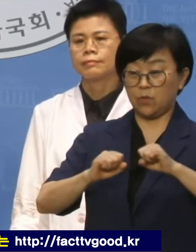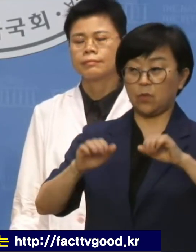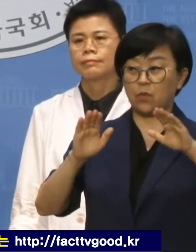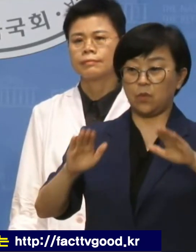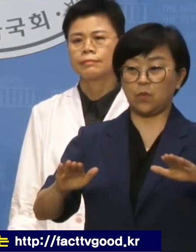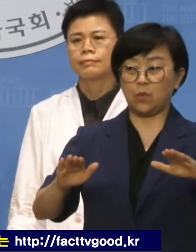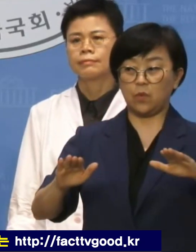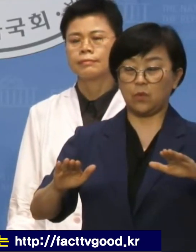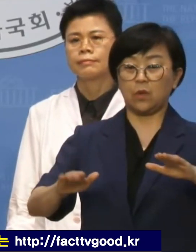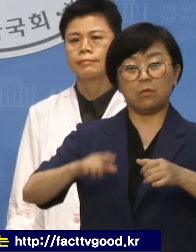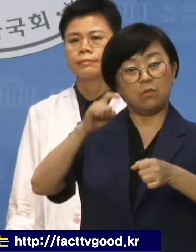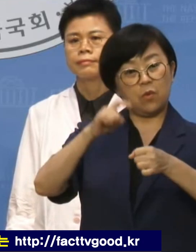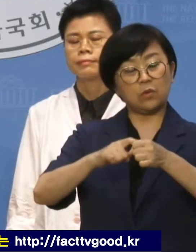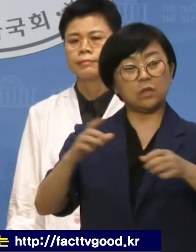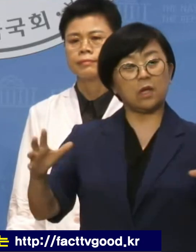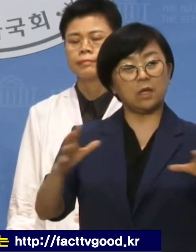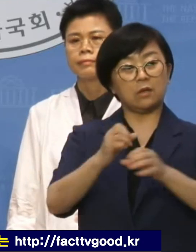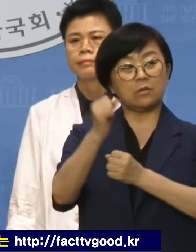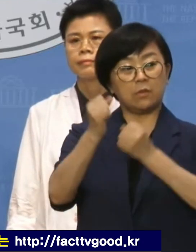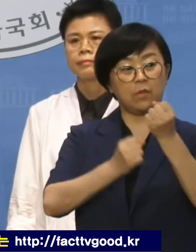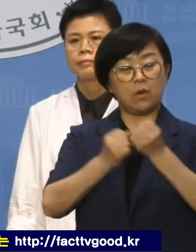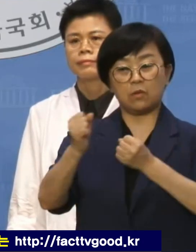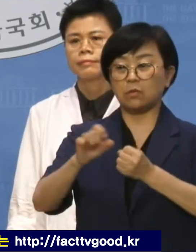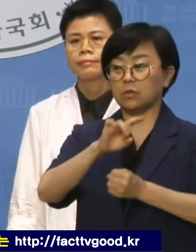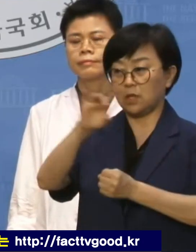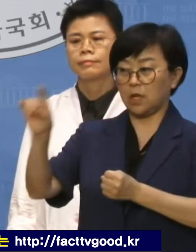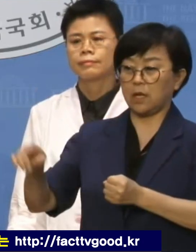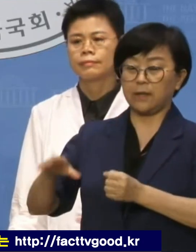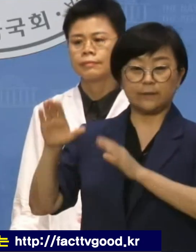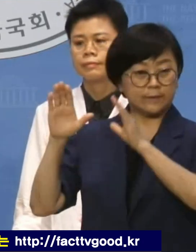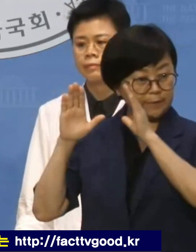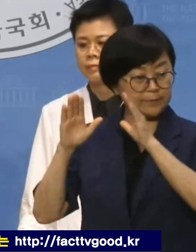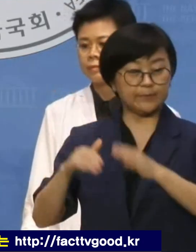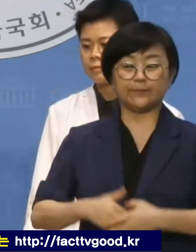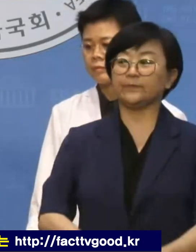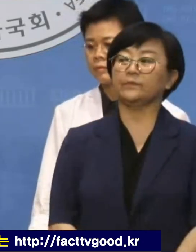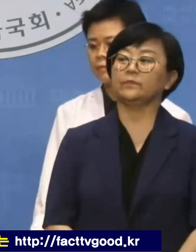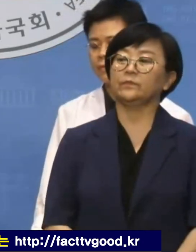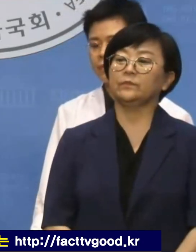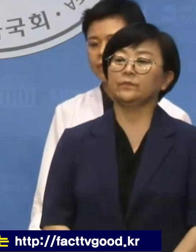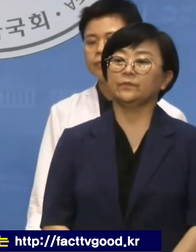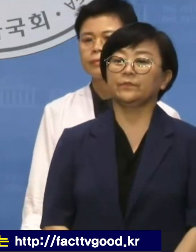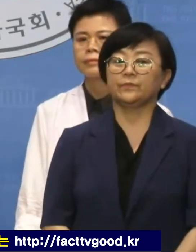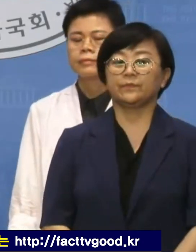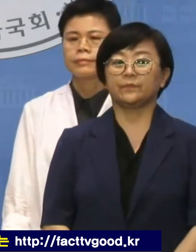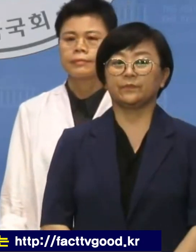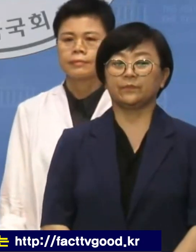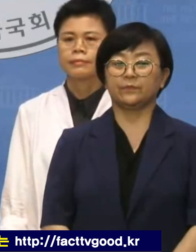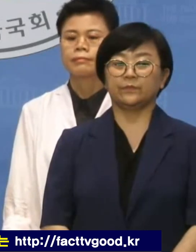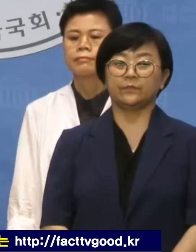오늘 기자회견 진실을 간략하게 말씀해 주시고 주민분들 말씀 듣겠습니다.